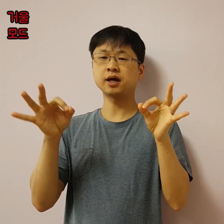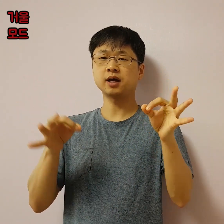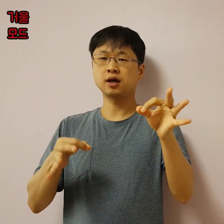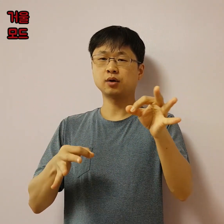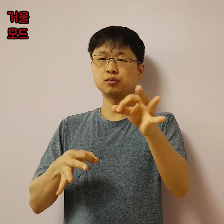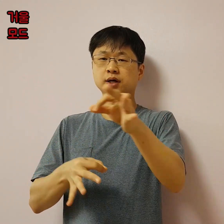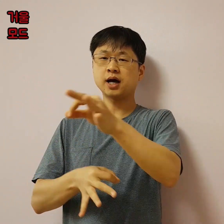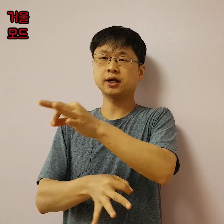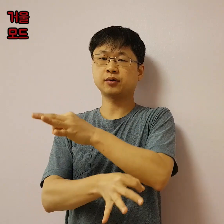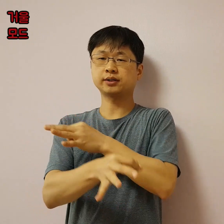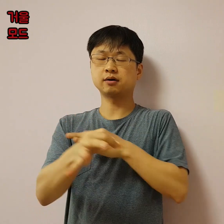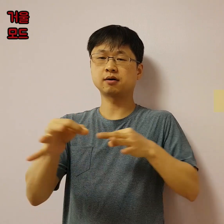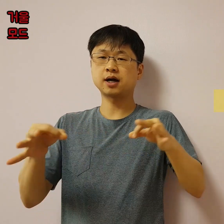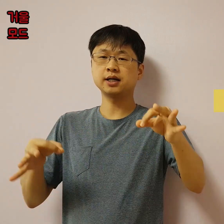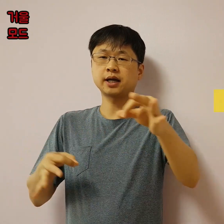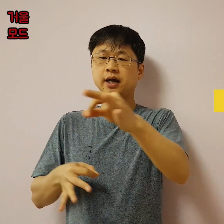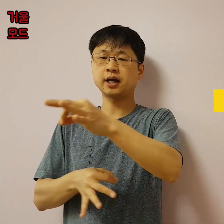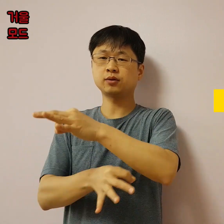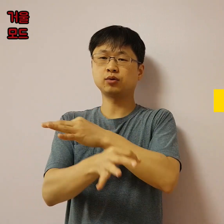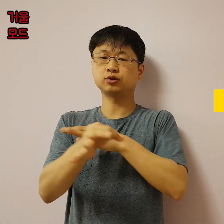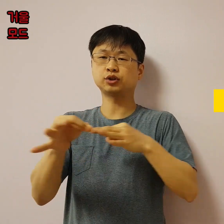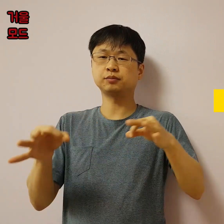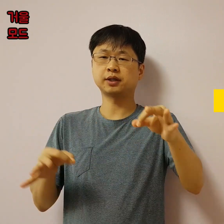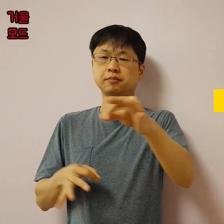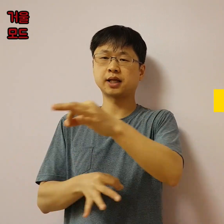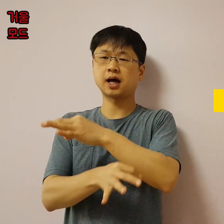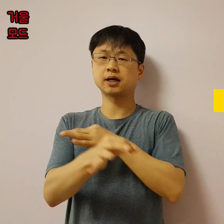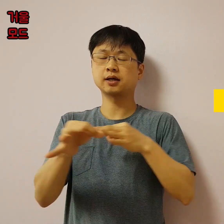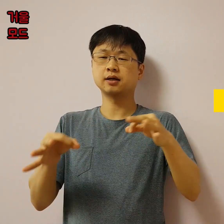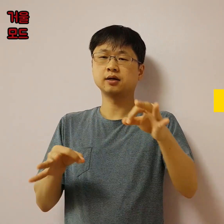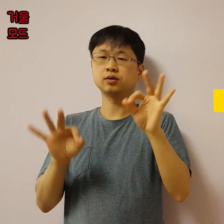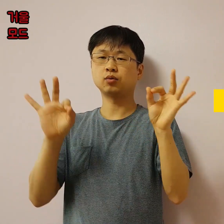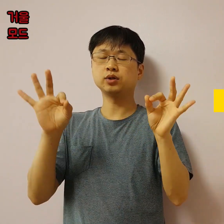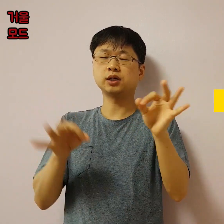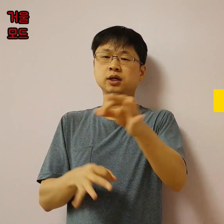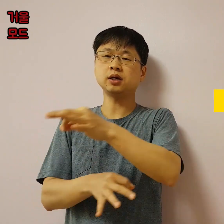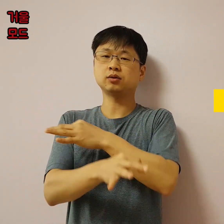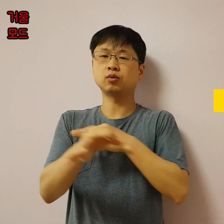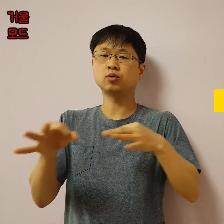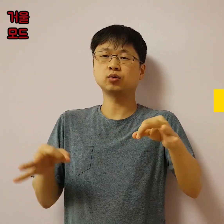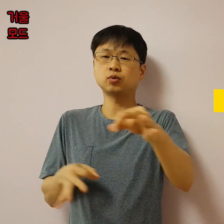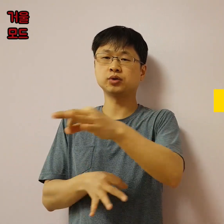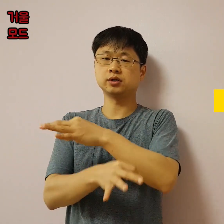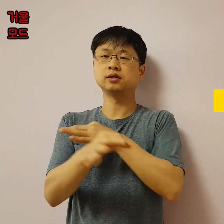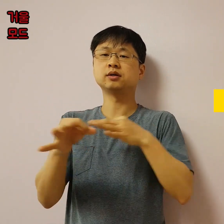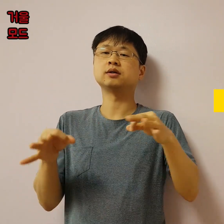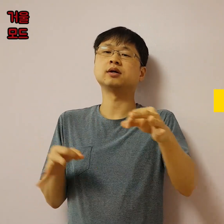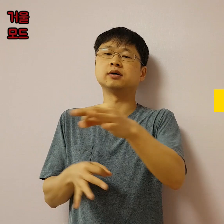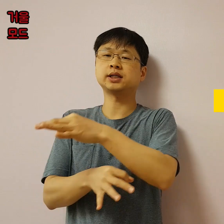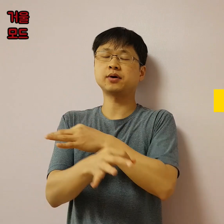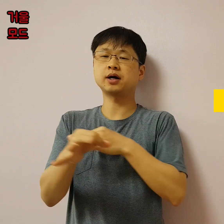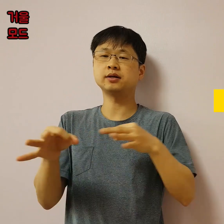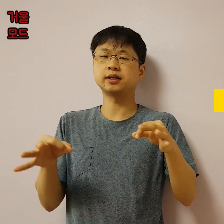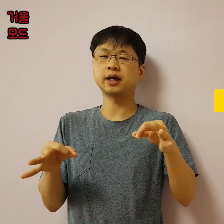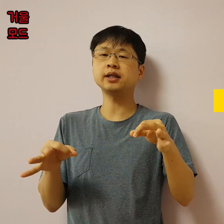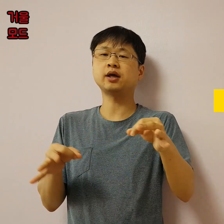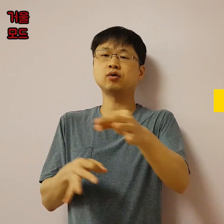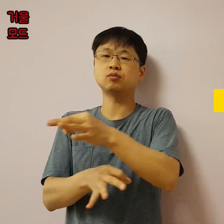다음에 위아래로 해서 엇갈리게 돌려주시면 됩니다. 돈이 돌고 도는 그런 경제와 관련된 내용을